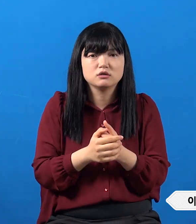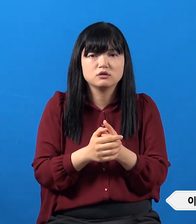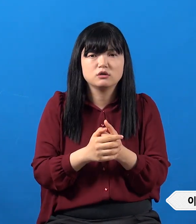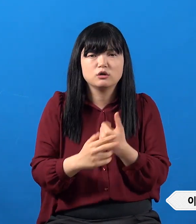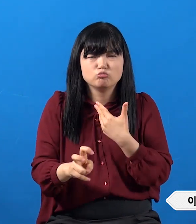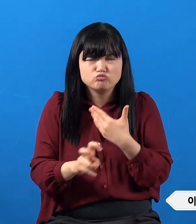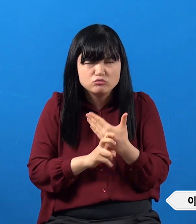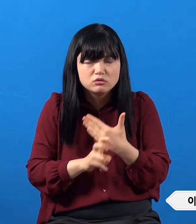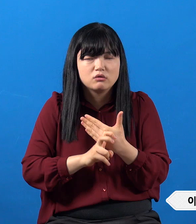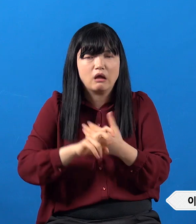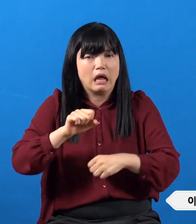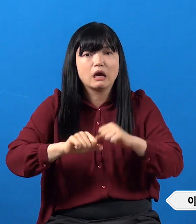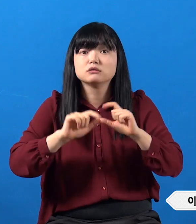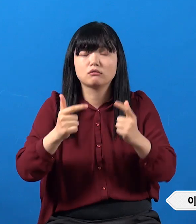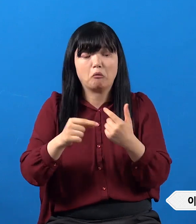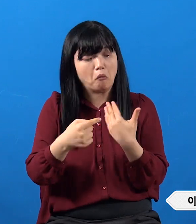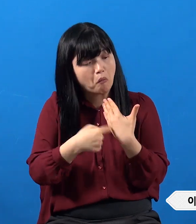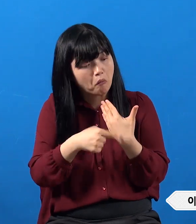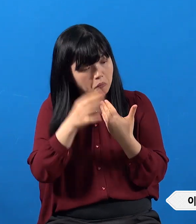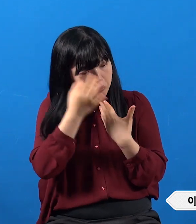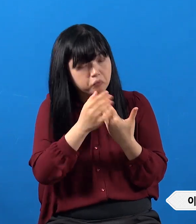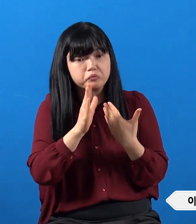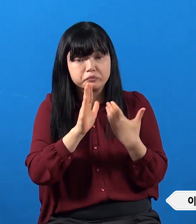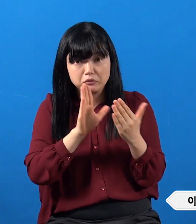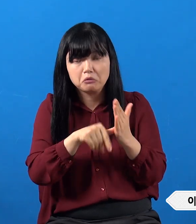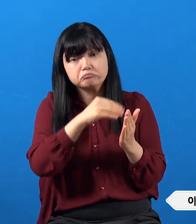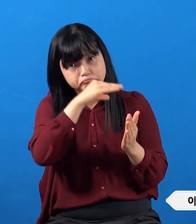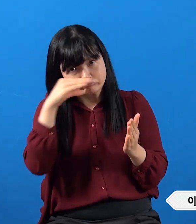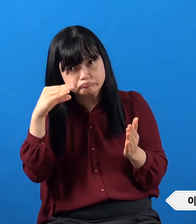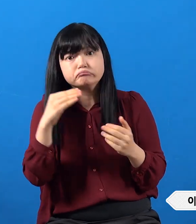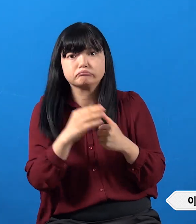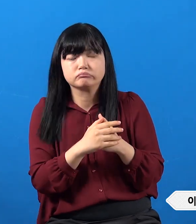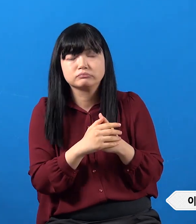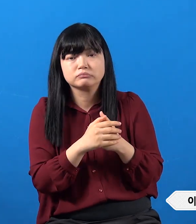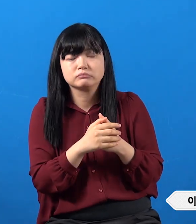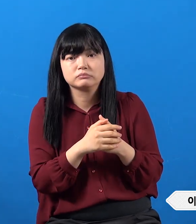부도덕하게 살지도 않았습니다. 외관상으로는 적어도.